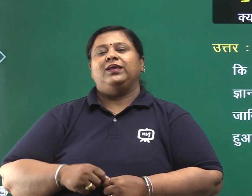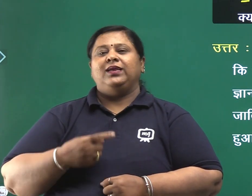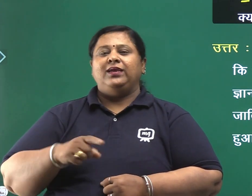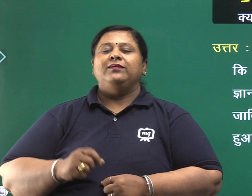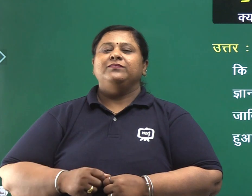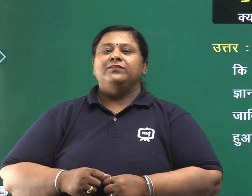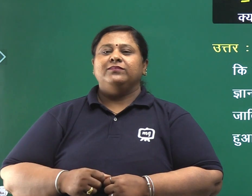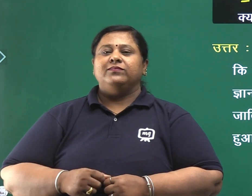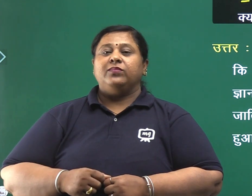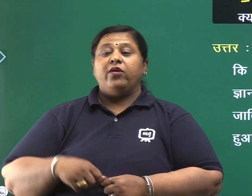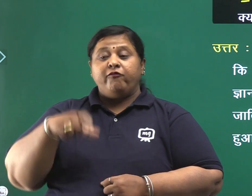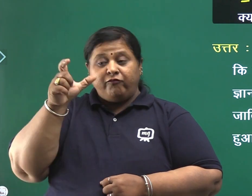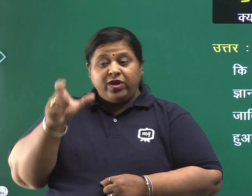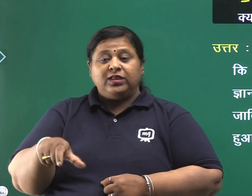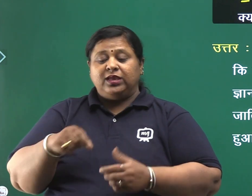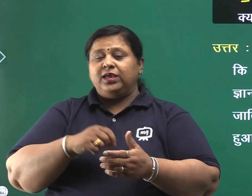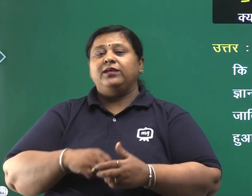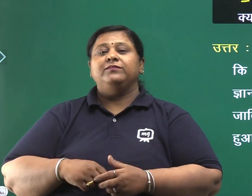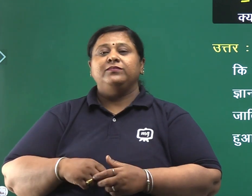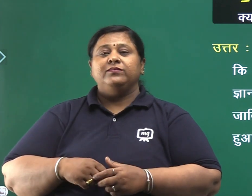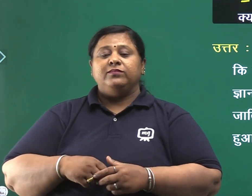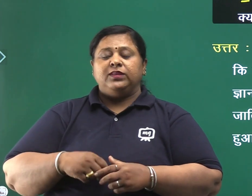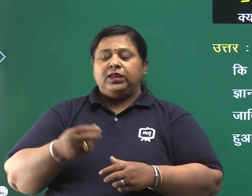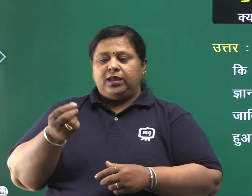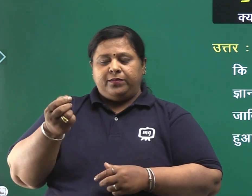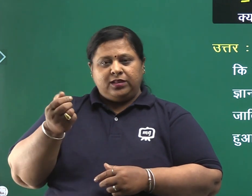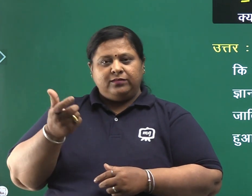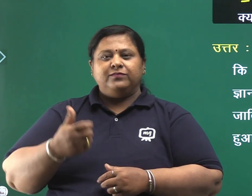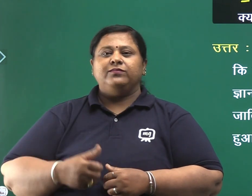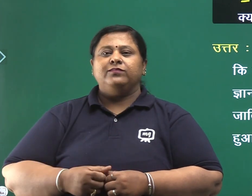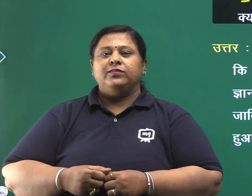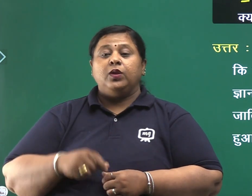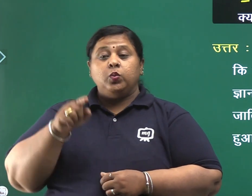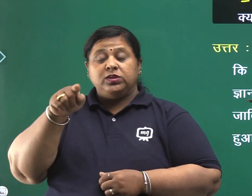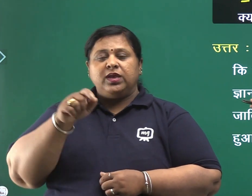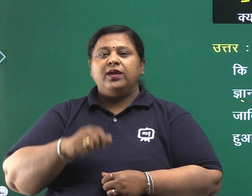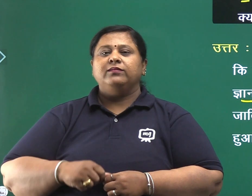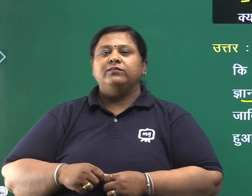कि व्यक्ति की कीमत